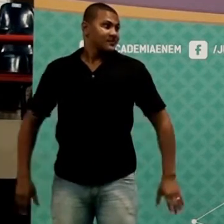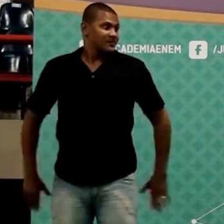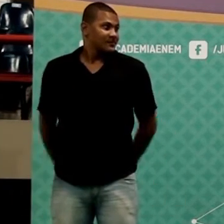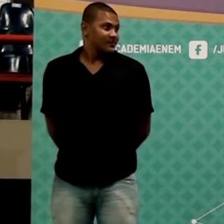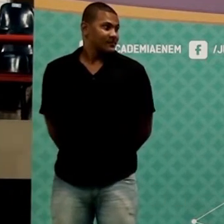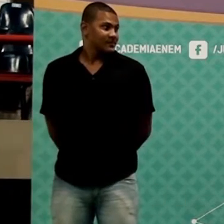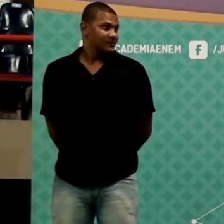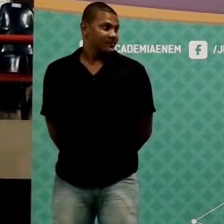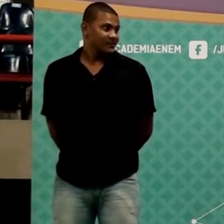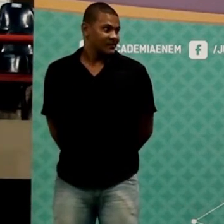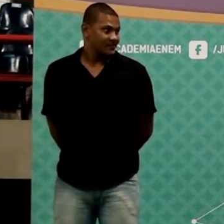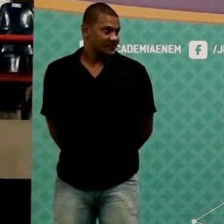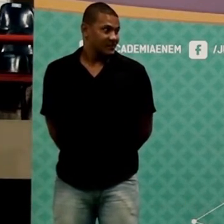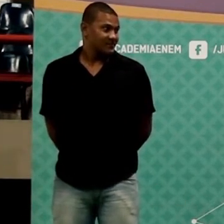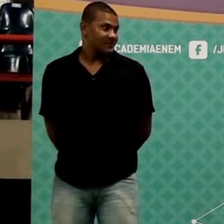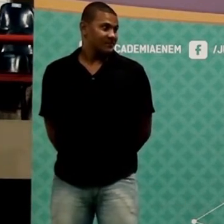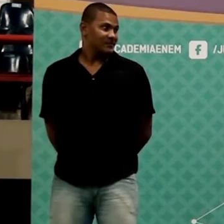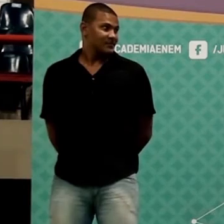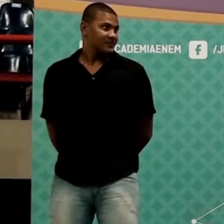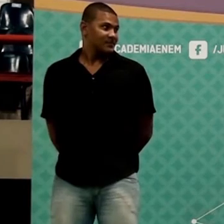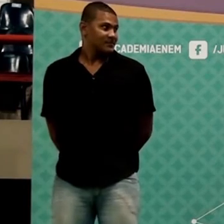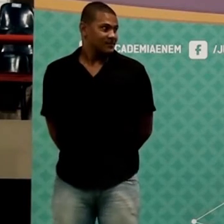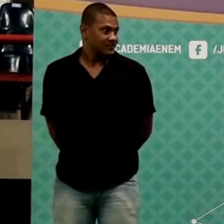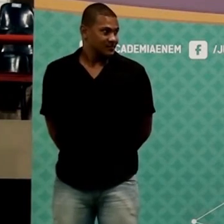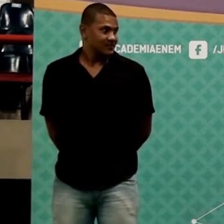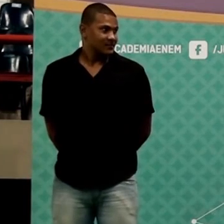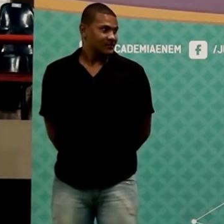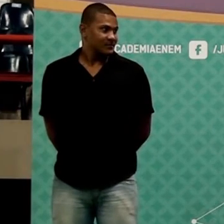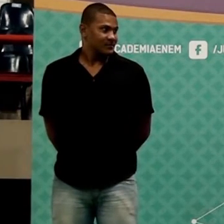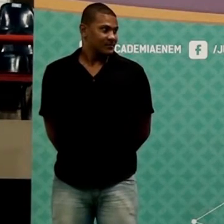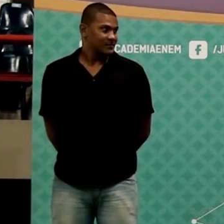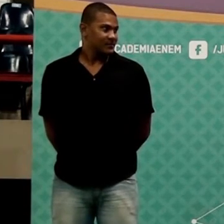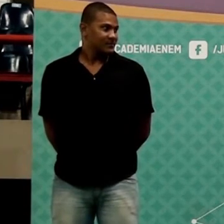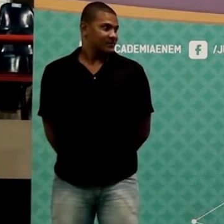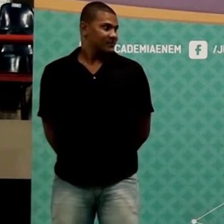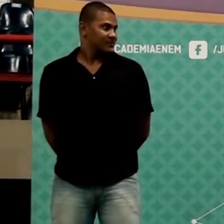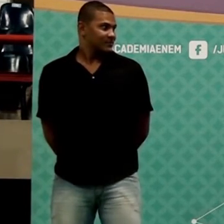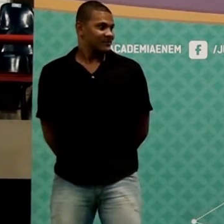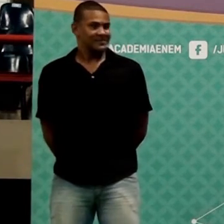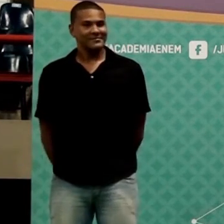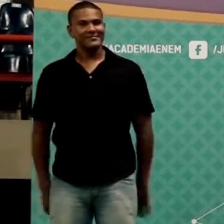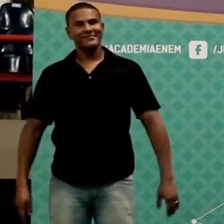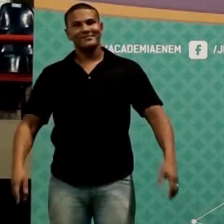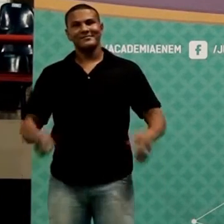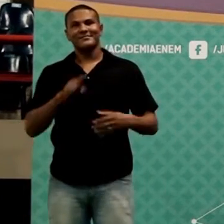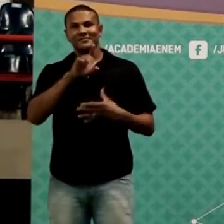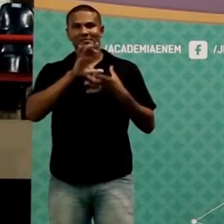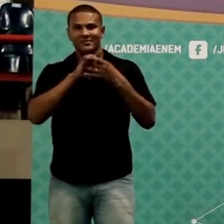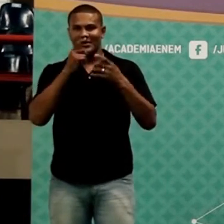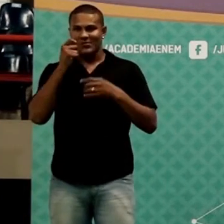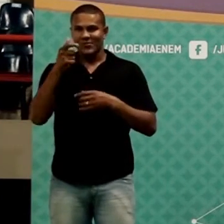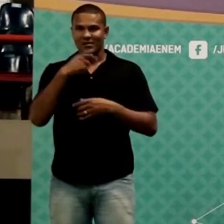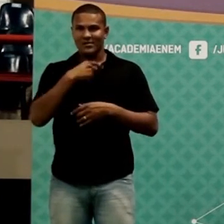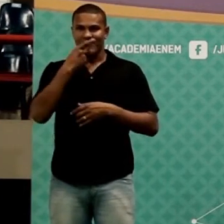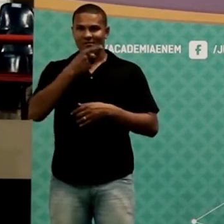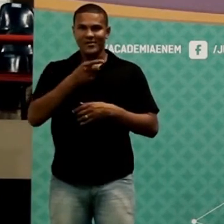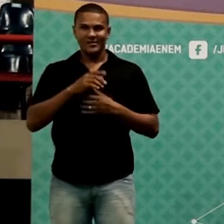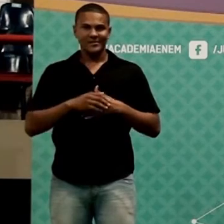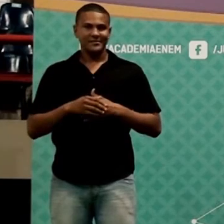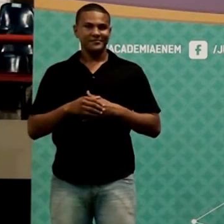Vamos lá. A jovem perguntou um negócio que eu acabei de... Eu ia falar, mas a jovem já... Ela acessou